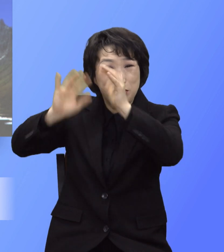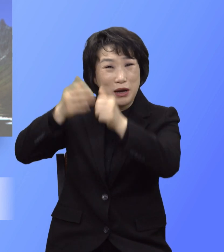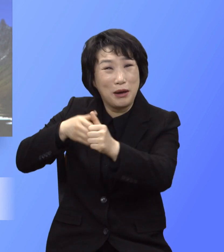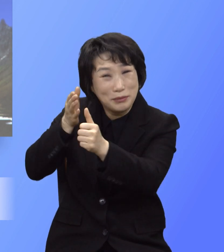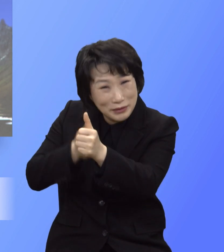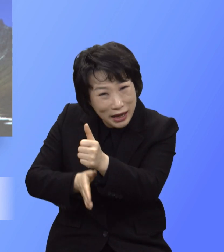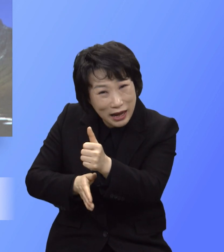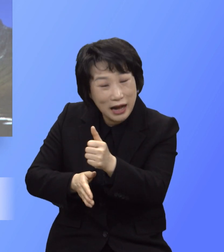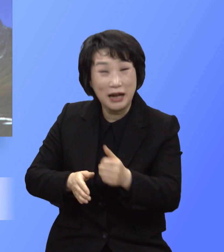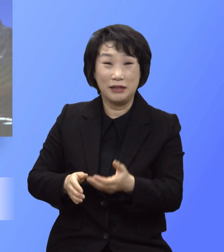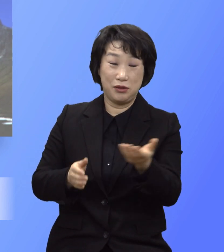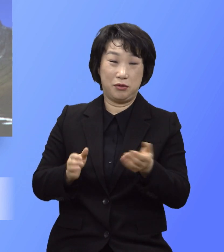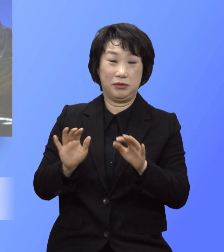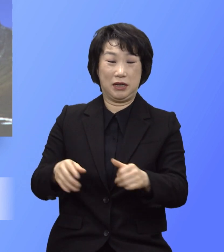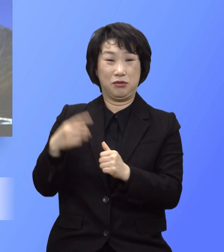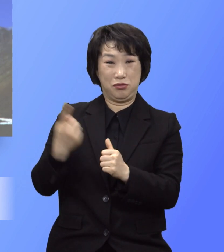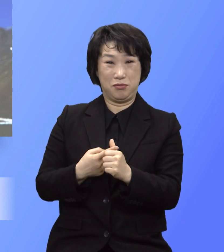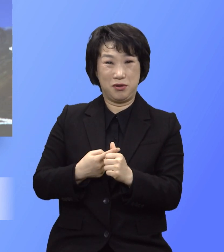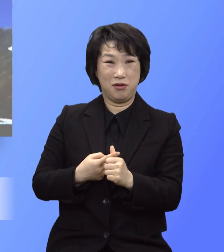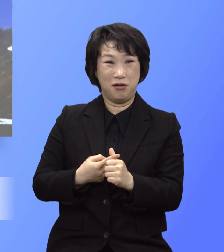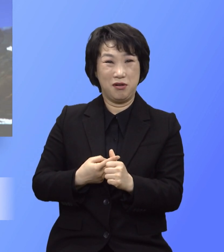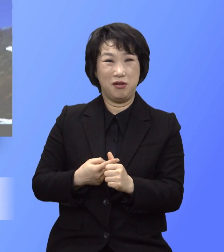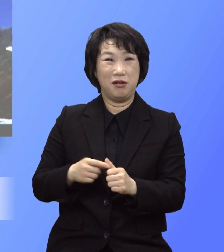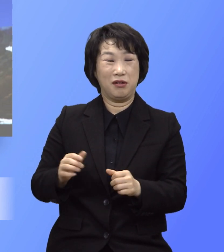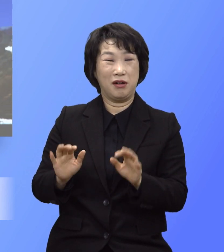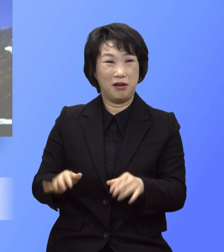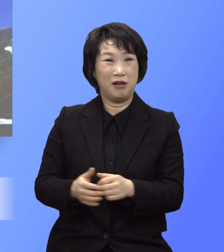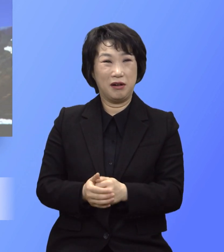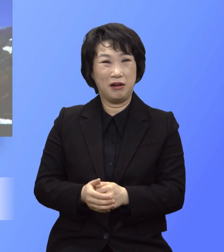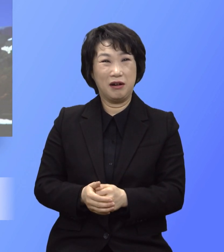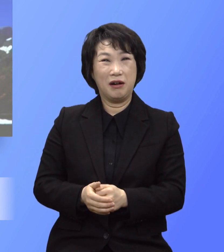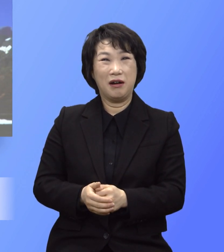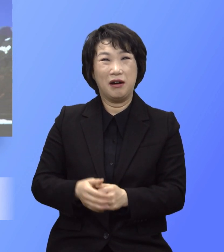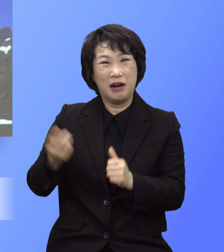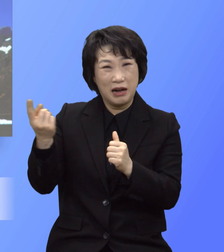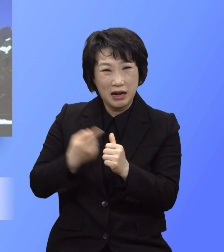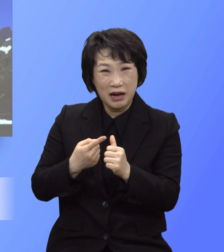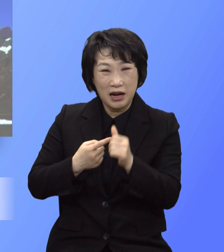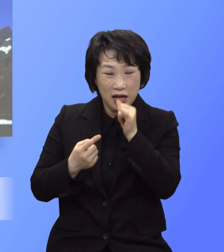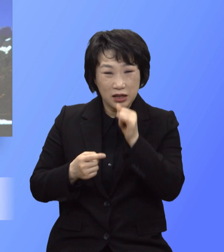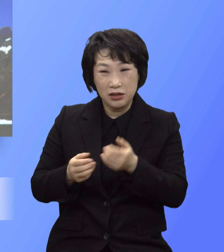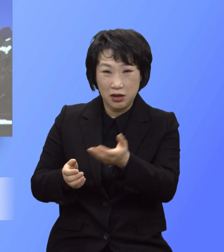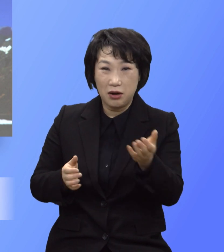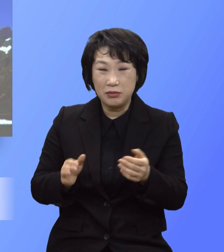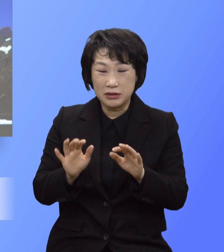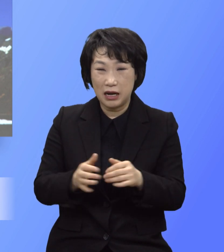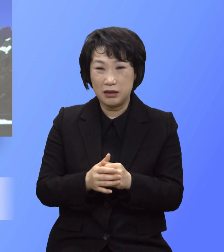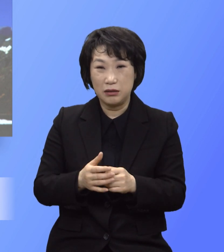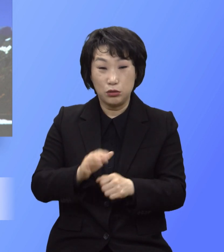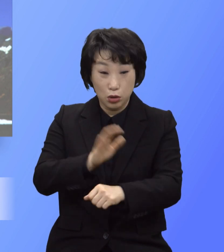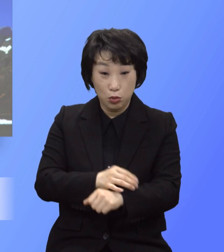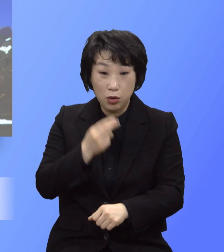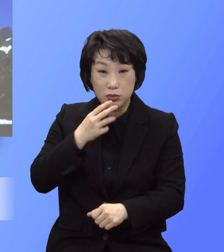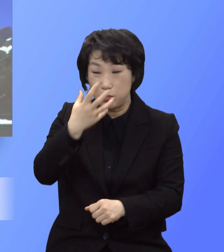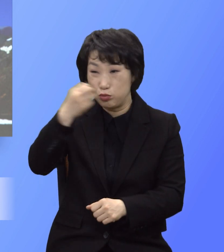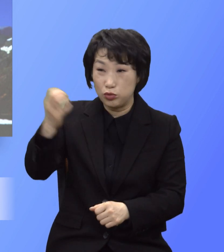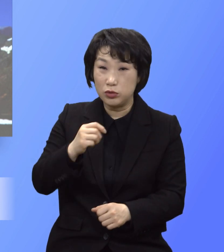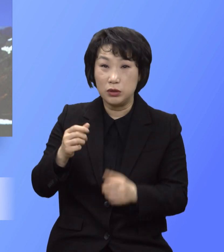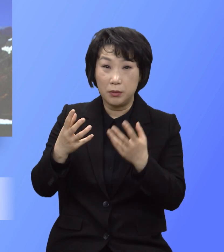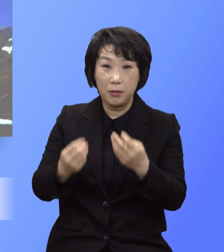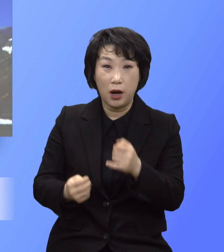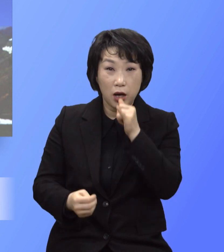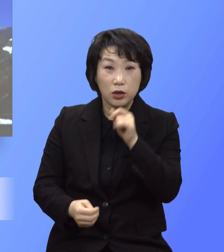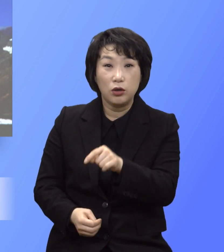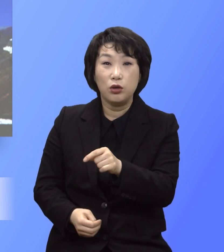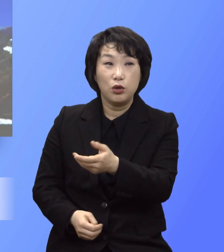욕을 먹고 비판을 받고 그냥 아무 잘못 없이 무시합니다.